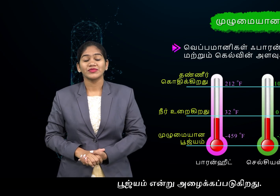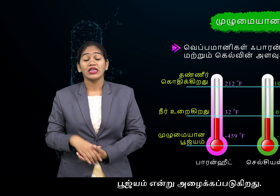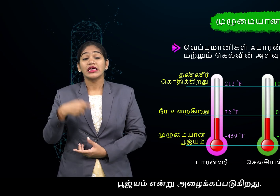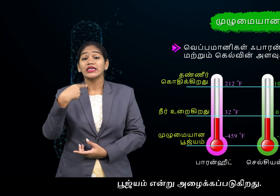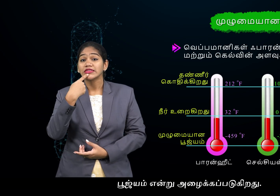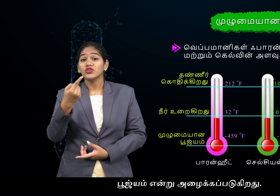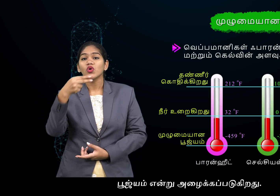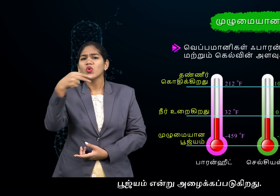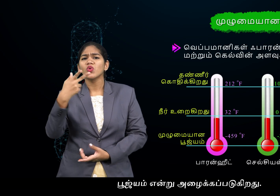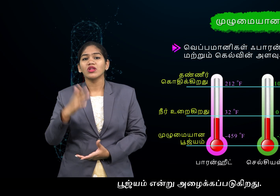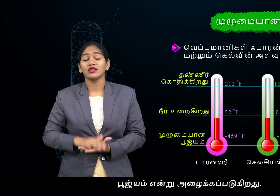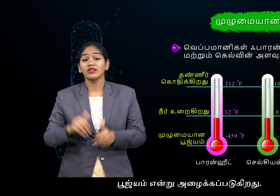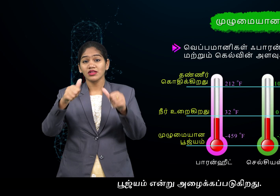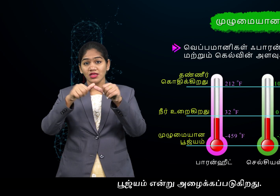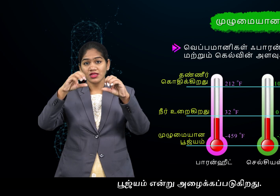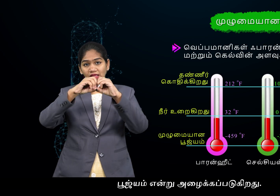பூஜ்ஜியம் என்று அழைக்கப்படுகிறது.